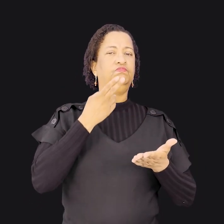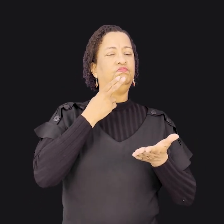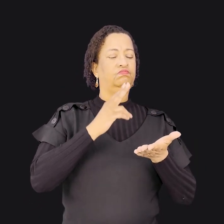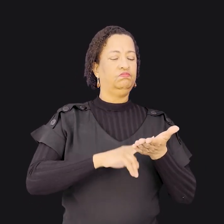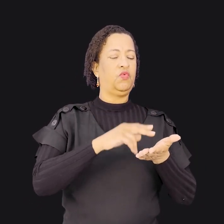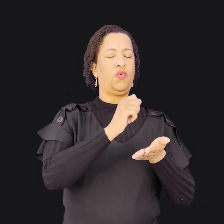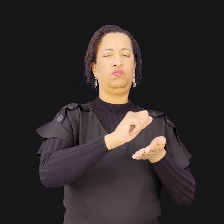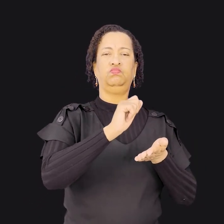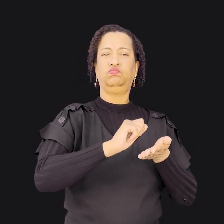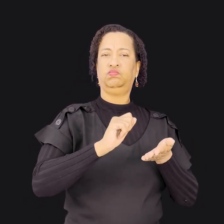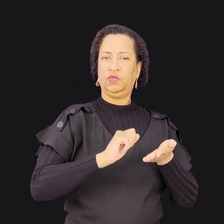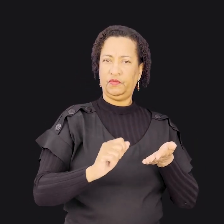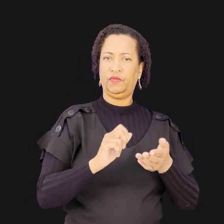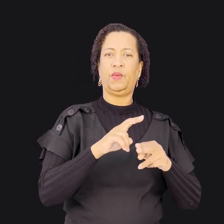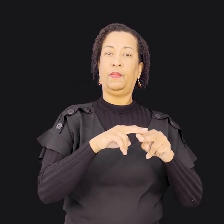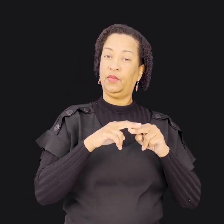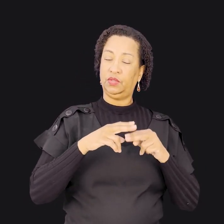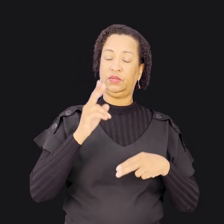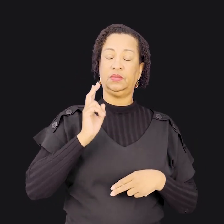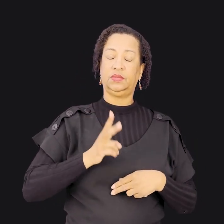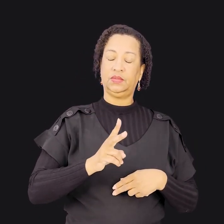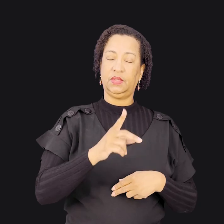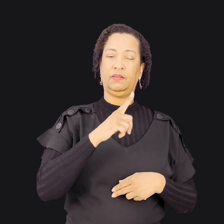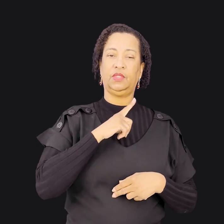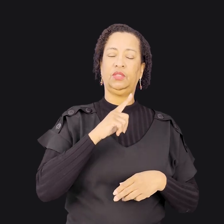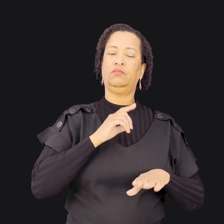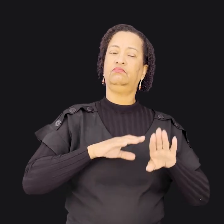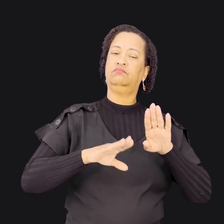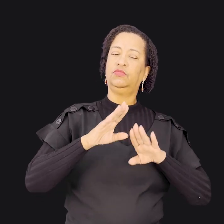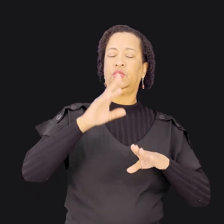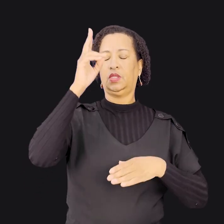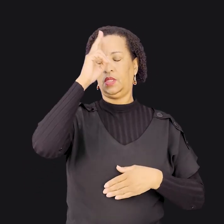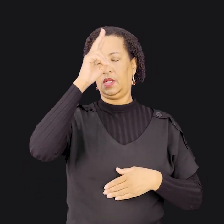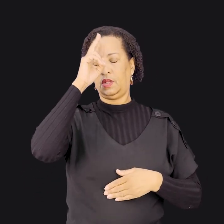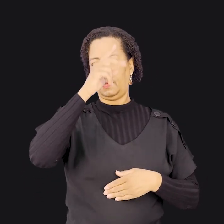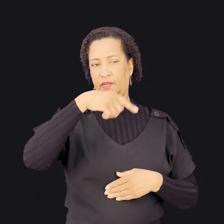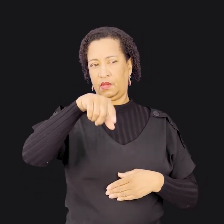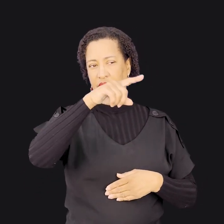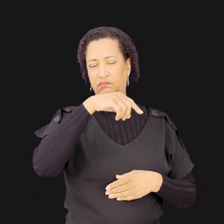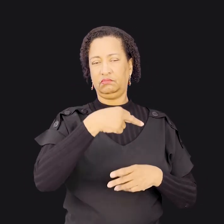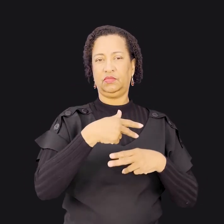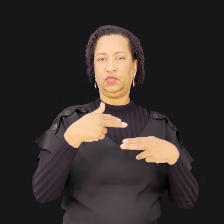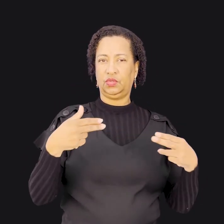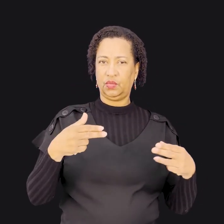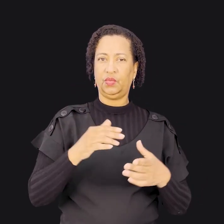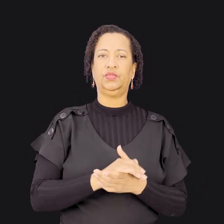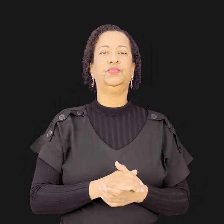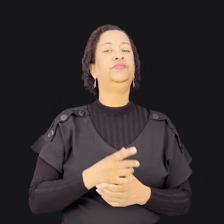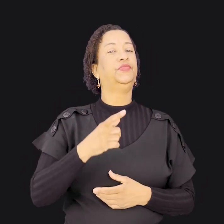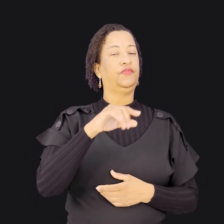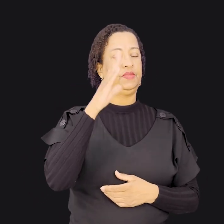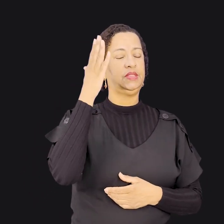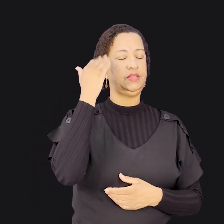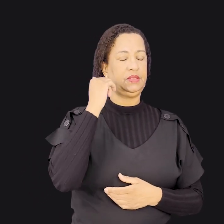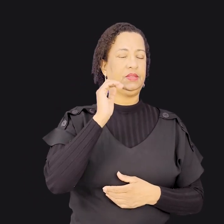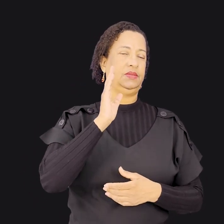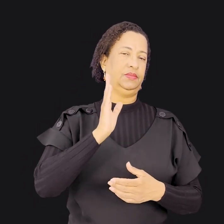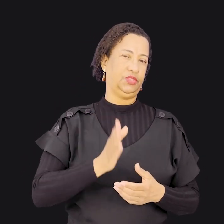esta carta. Ele diz: por isso sempre terei o cuidado de lembrar-lhes essas coisas, se bem que vocês já as